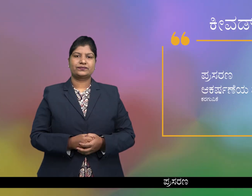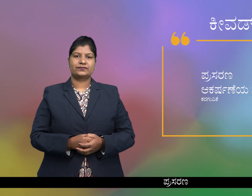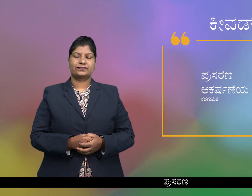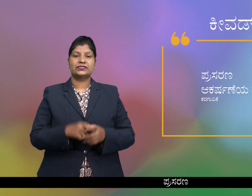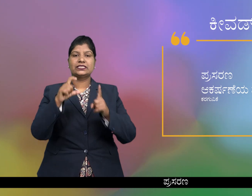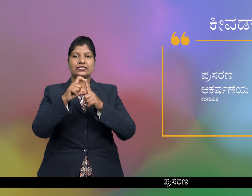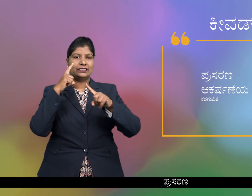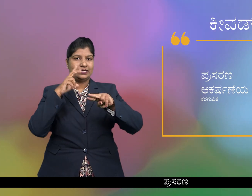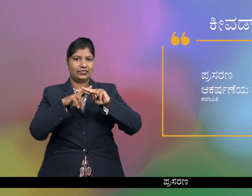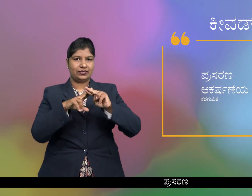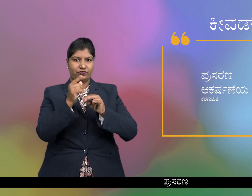ಪ್ರಸರಣ,